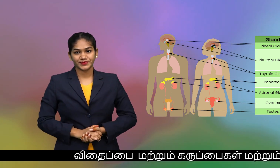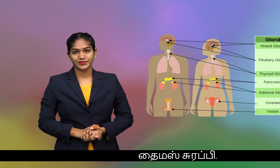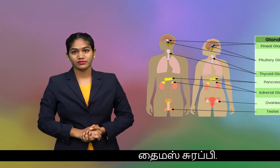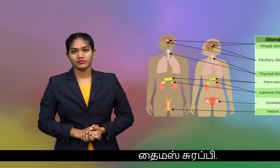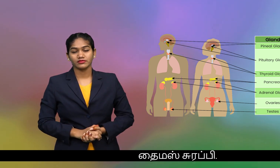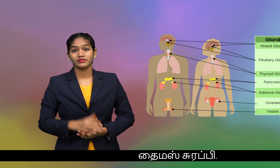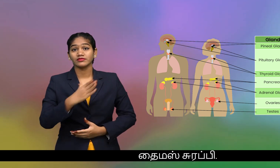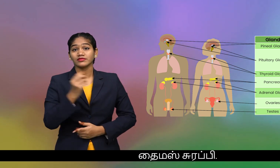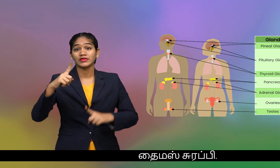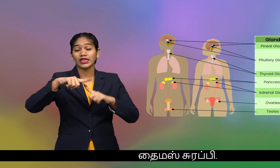தைமஸ் சுரப்பி.